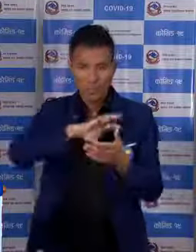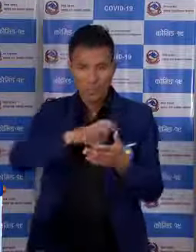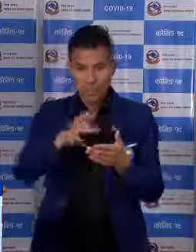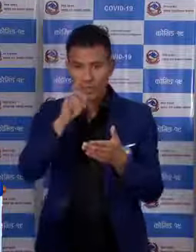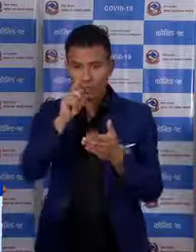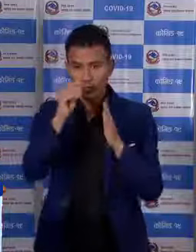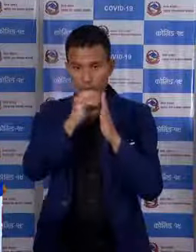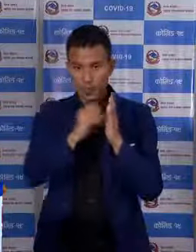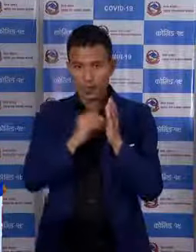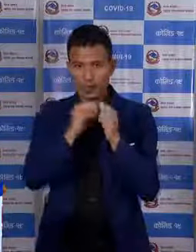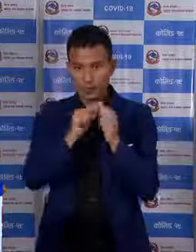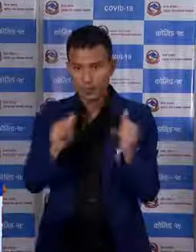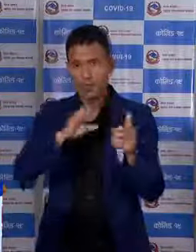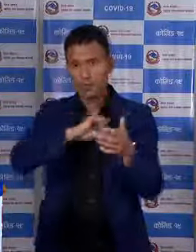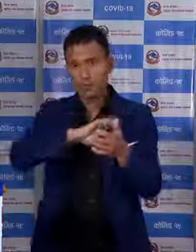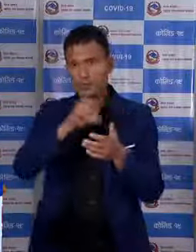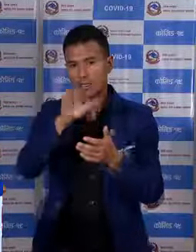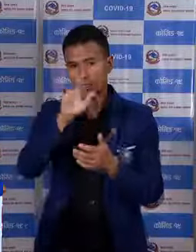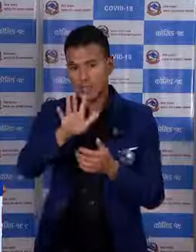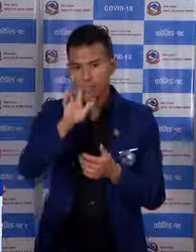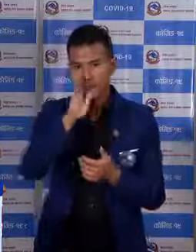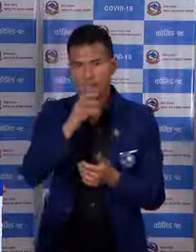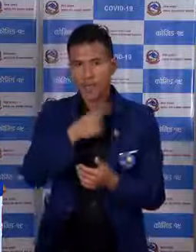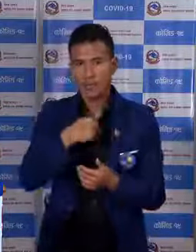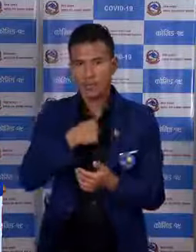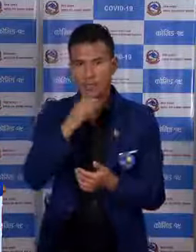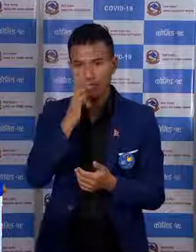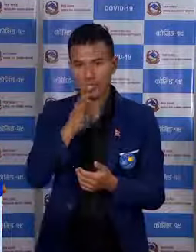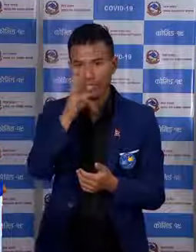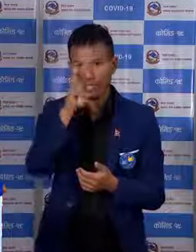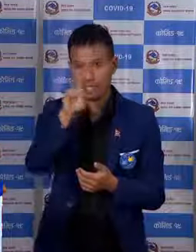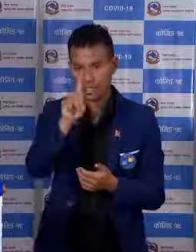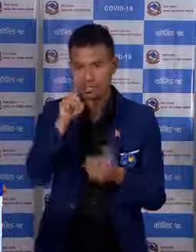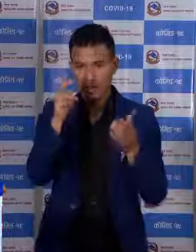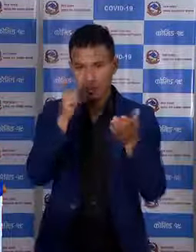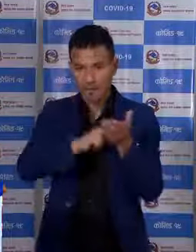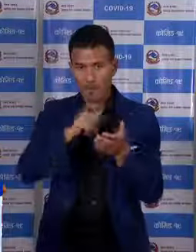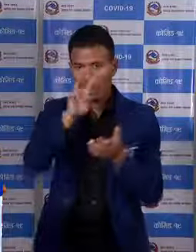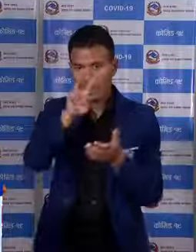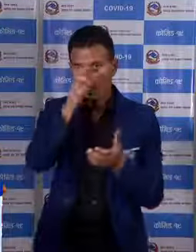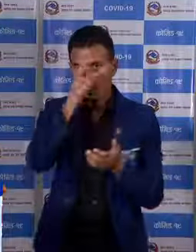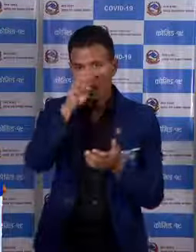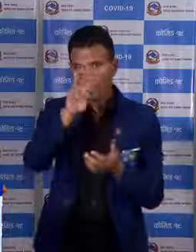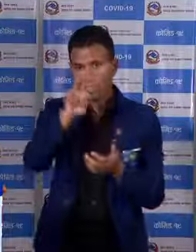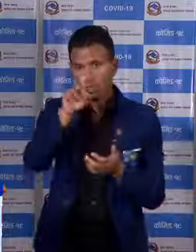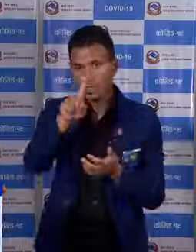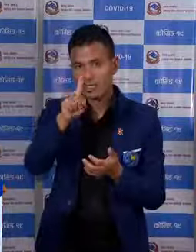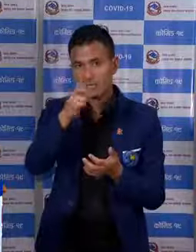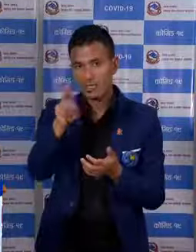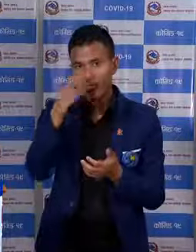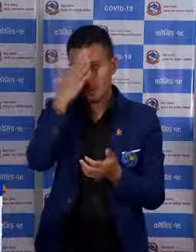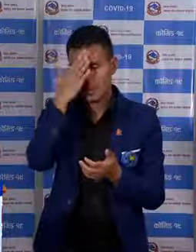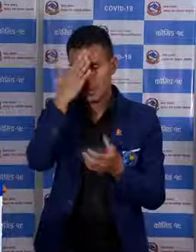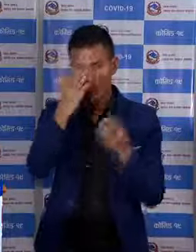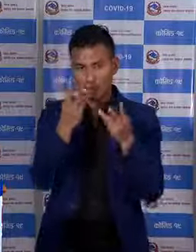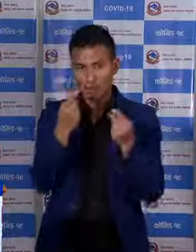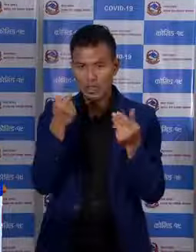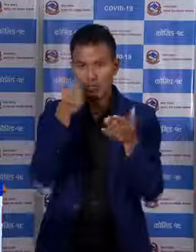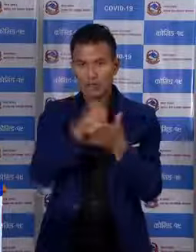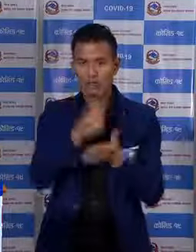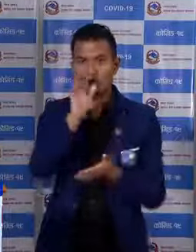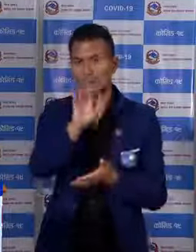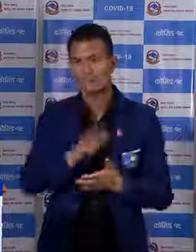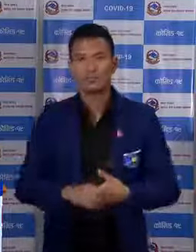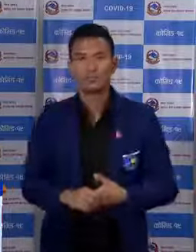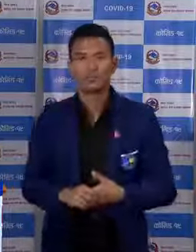को प्रदेश्चिक बीवरन मा प्रदेश नमर पांच मा हमेले अईले 31 ठप गरदा 331 संक्रमित को संख्या थब